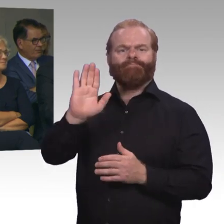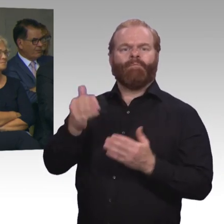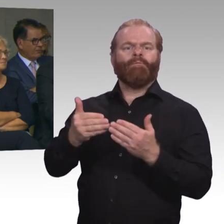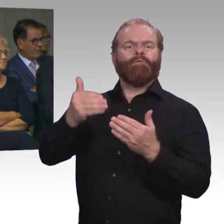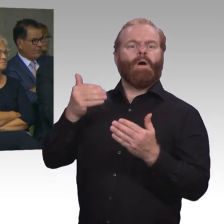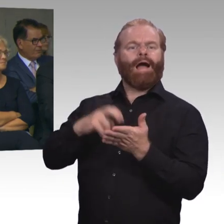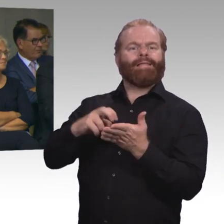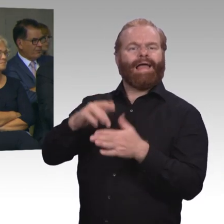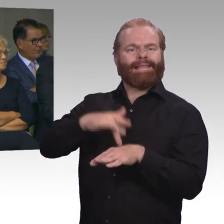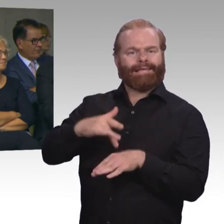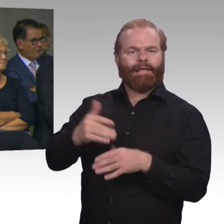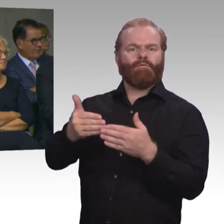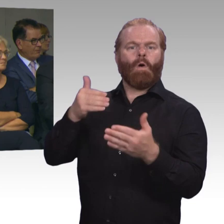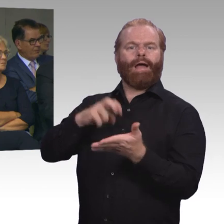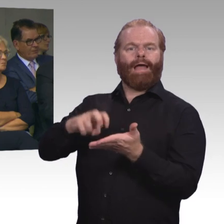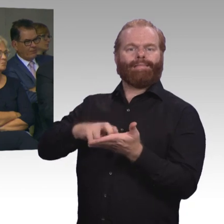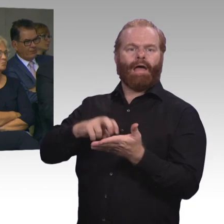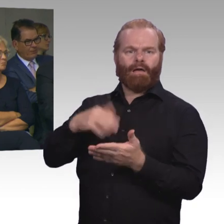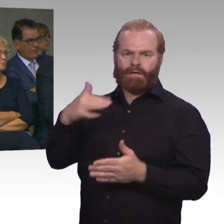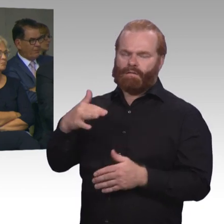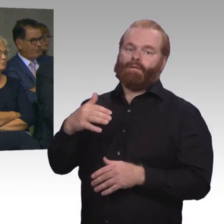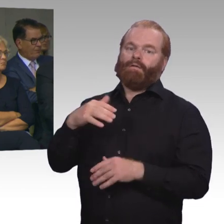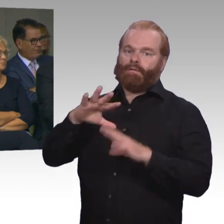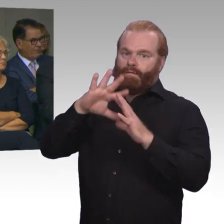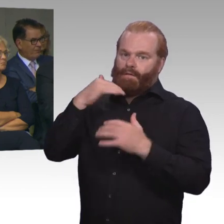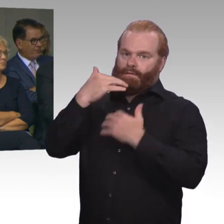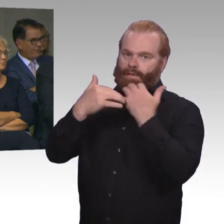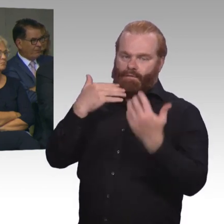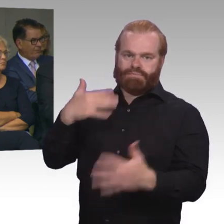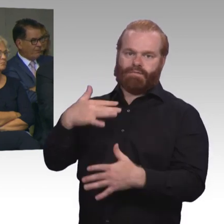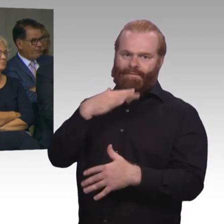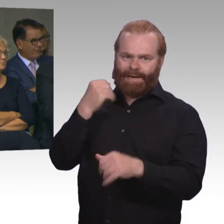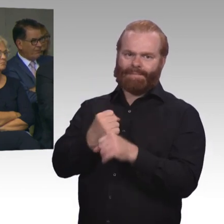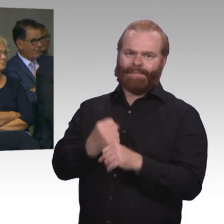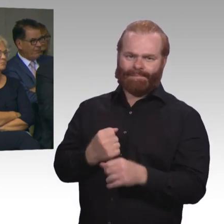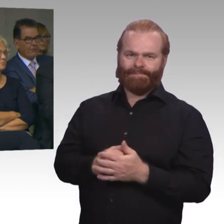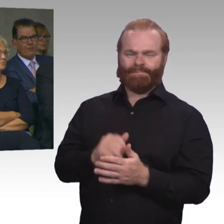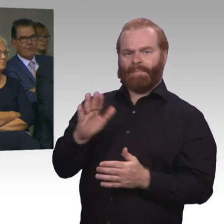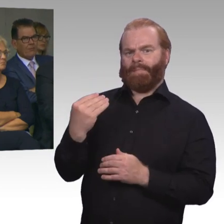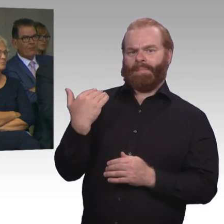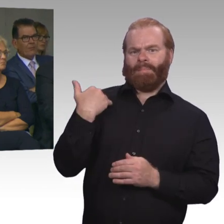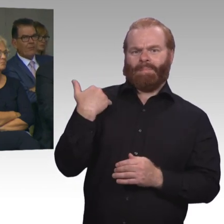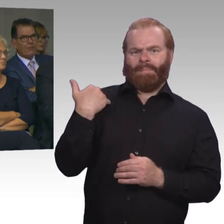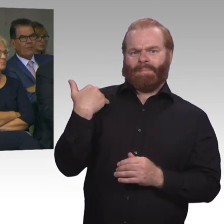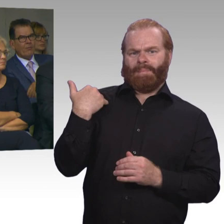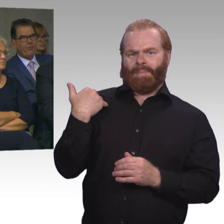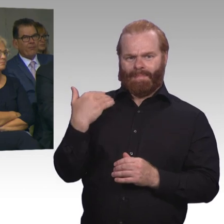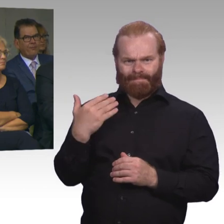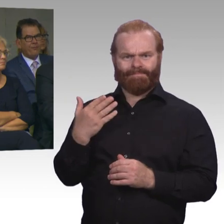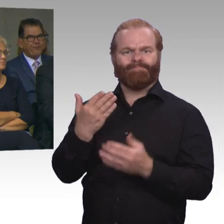hinterlassen, nämlich wichtige Baustellen, Herausforderungen. Allein vier will ich benennen, neue und